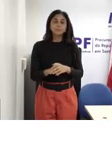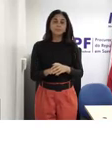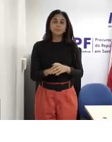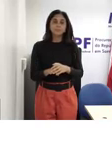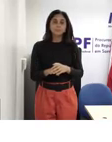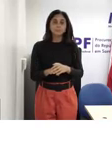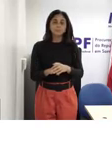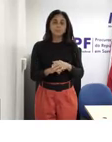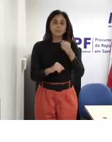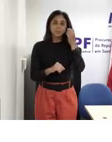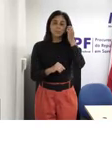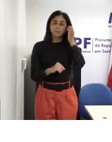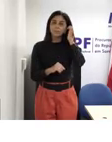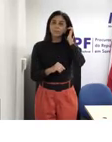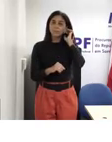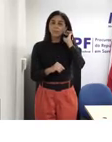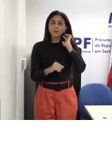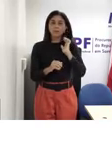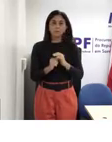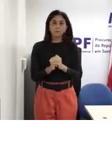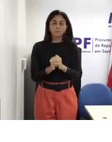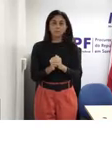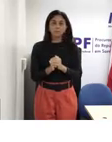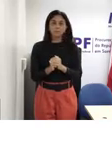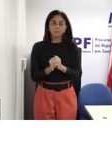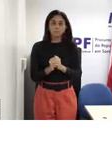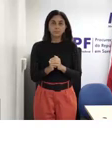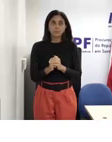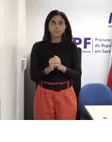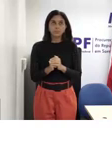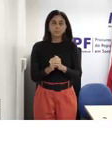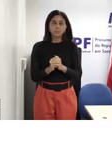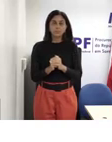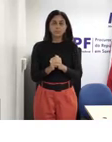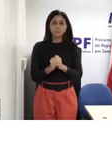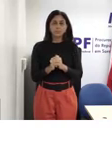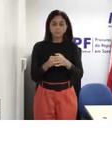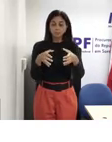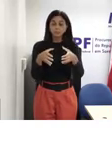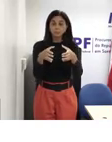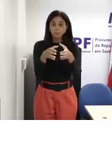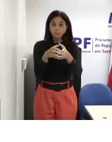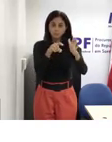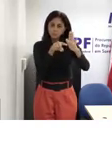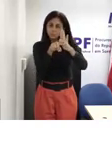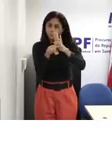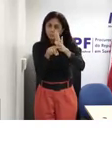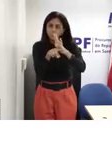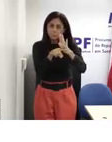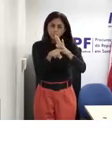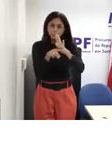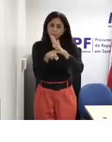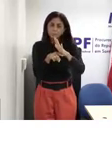Brasil e ele faz pesquisas uma pesquisa da Tic Foi a pesquisa do se foi a pesquisa tick